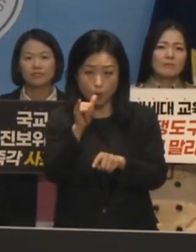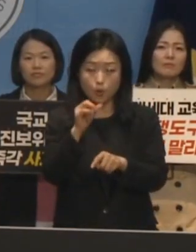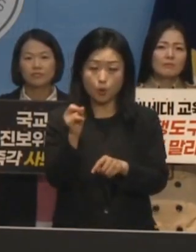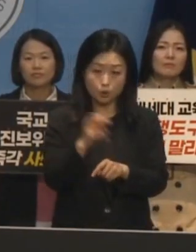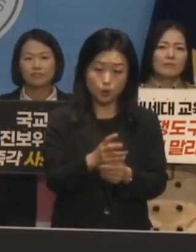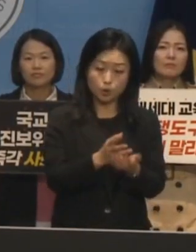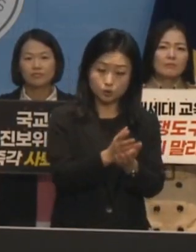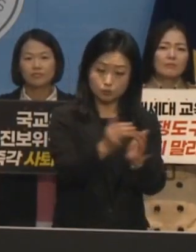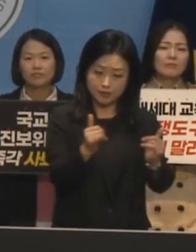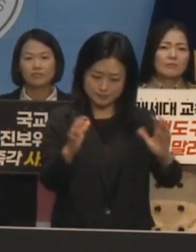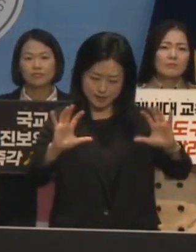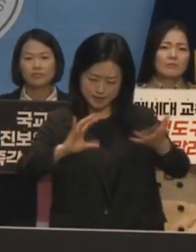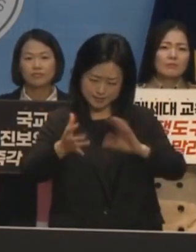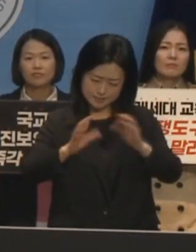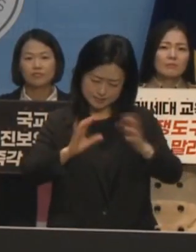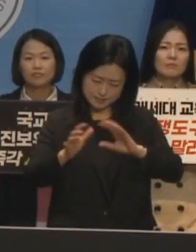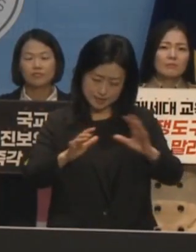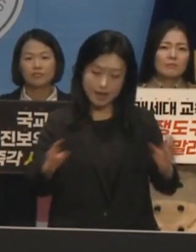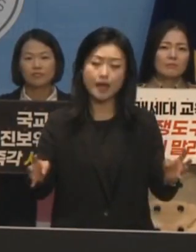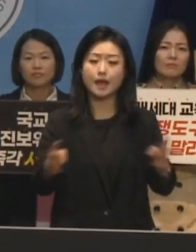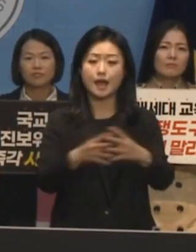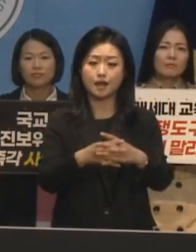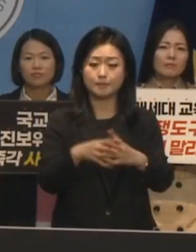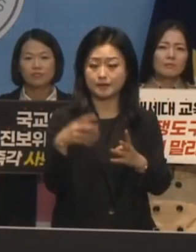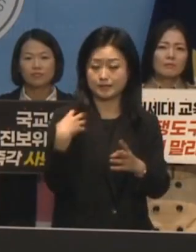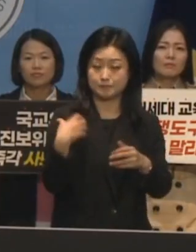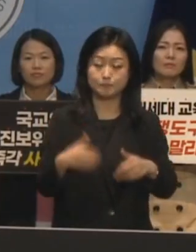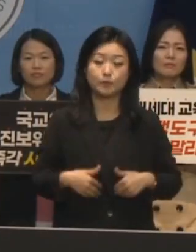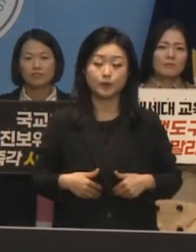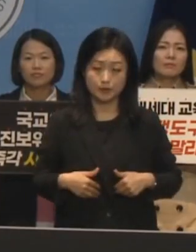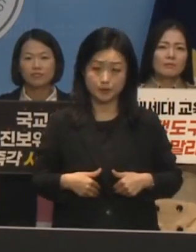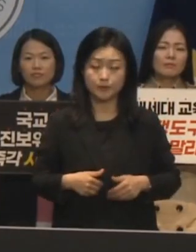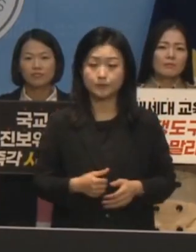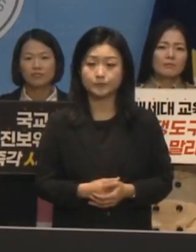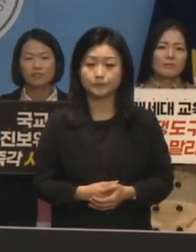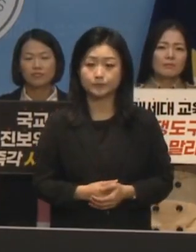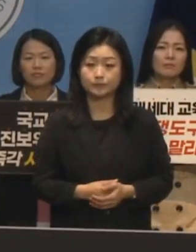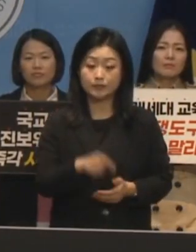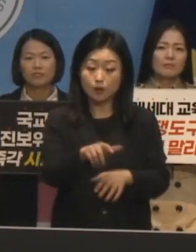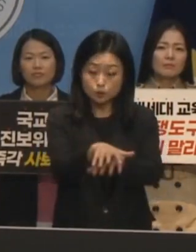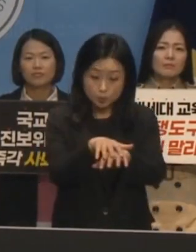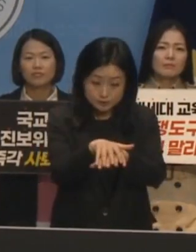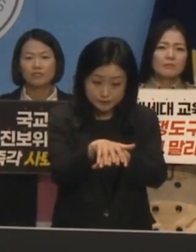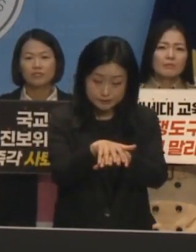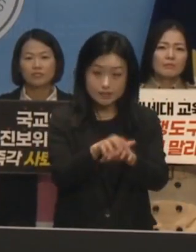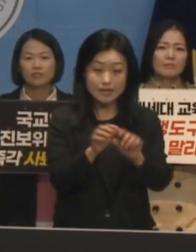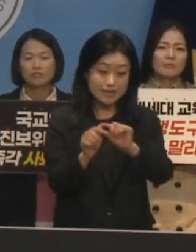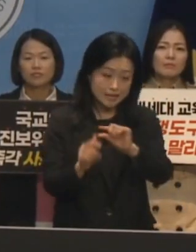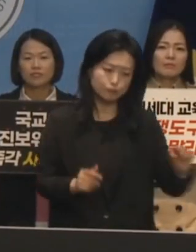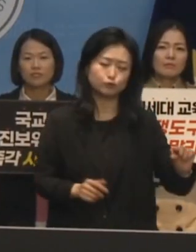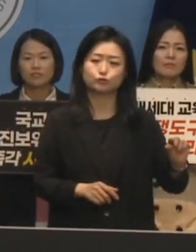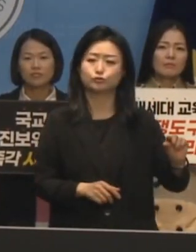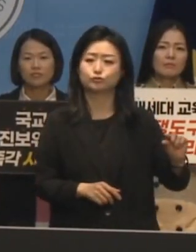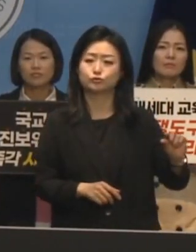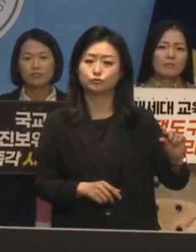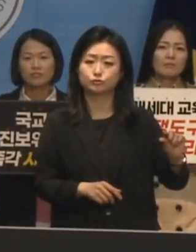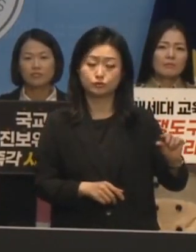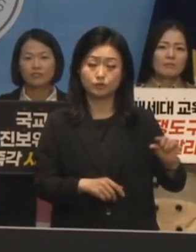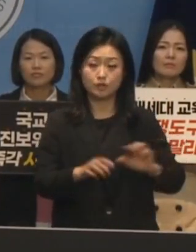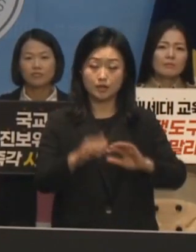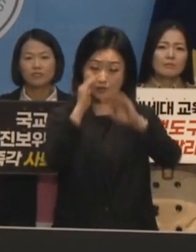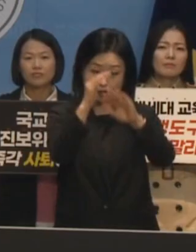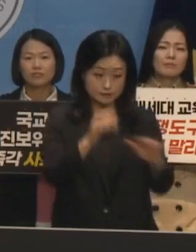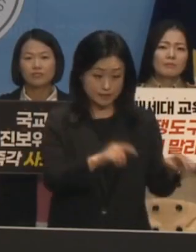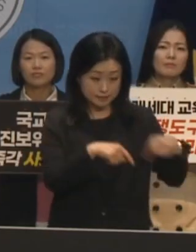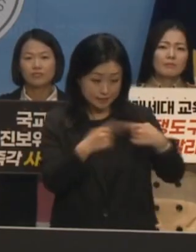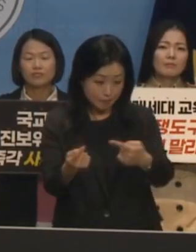통해 합의를 끌어내야 하는 과제를 안고 있는 조직이다. 이런 조직의 구성원 일부가 모든 논의 절차에